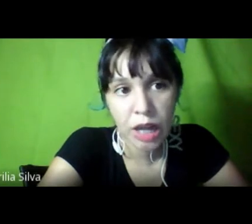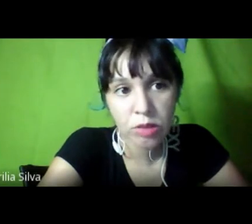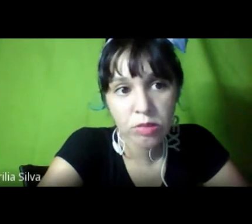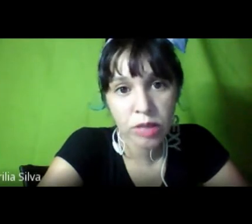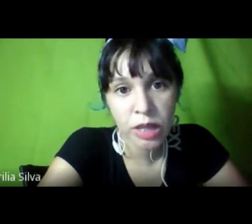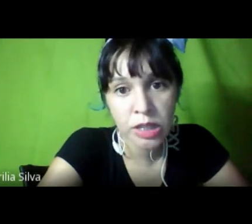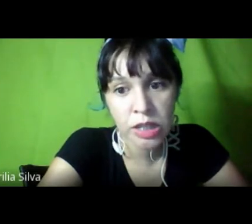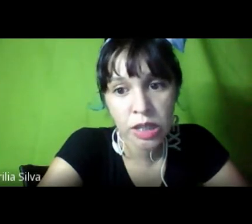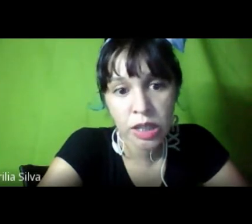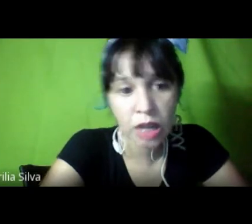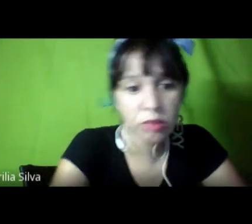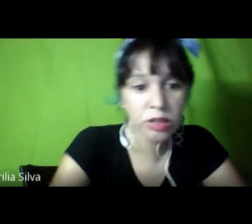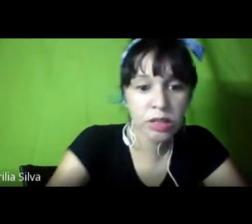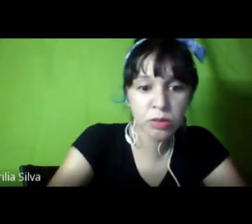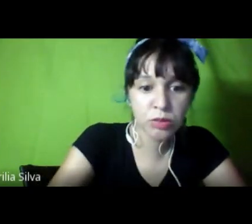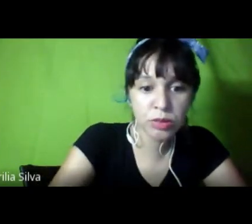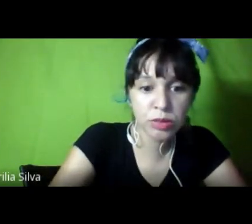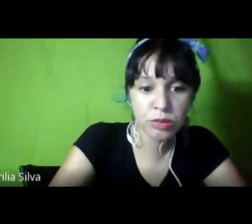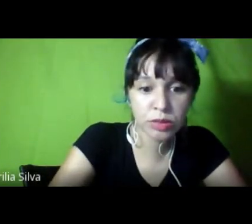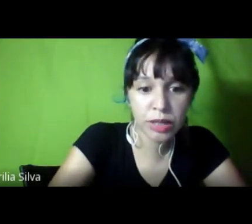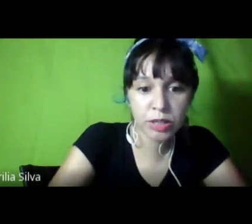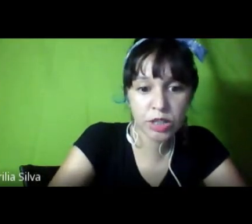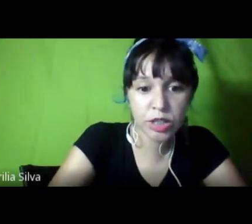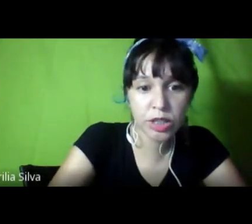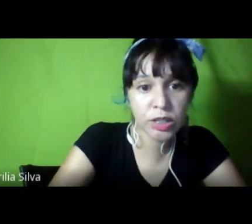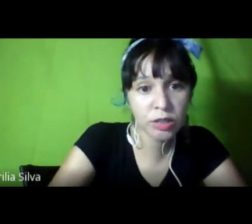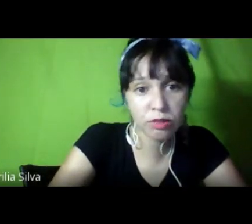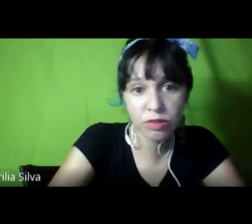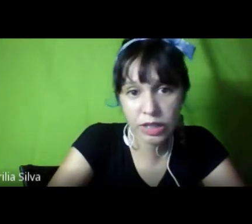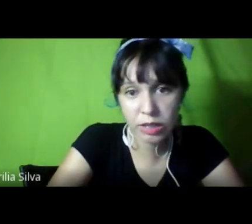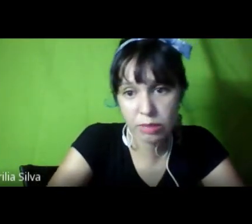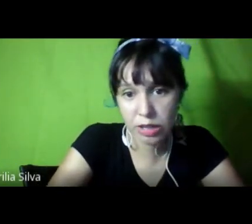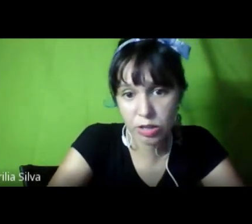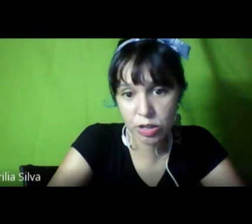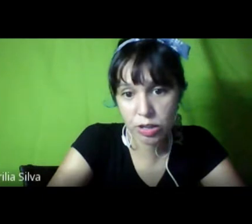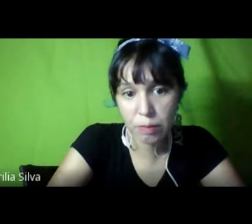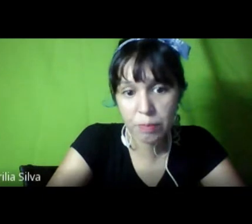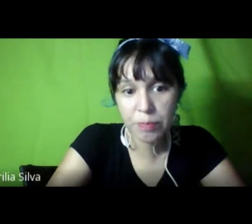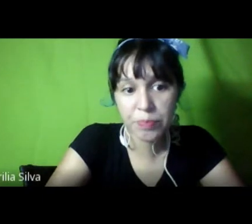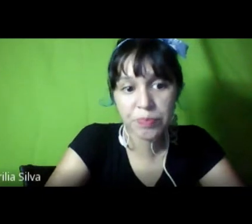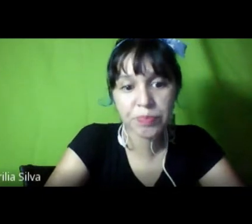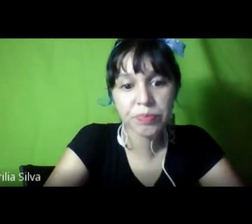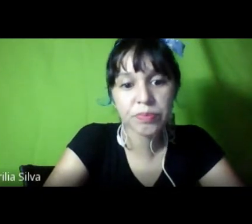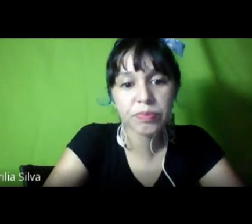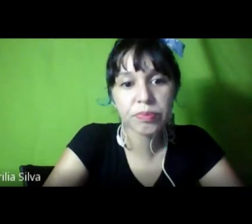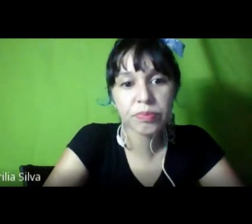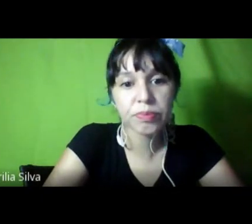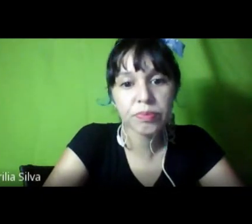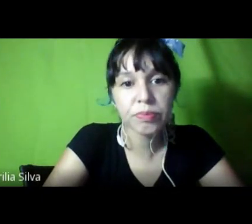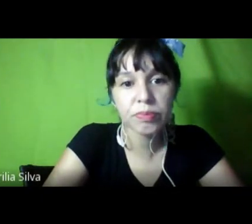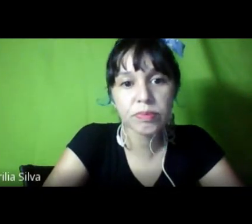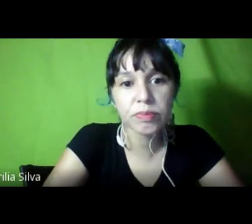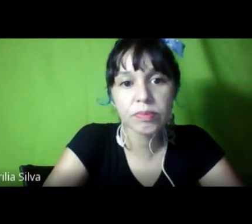que acontece muito isso, né, gente? Infelizmente.